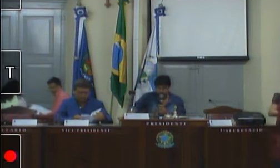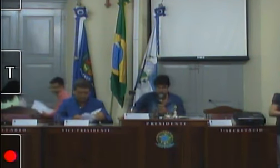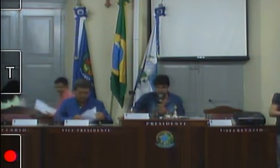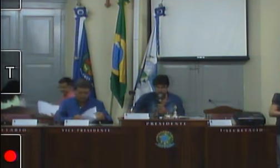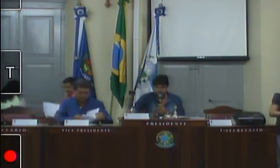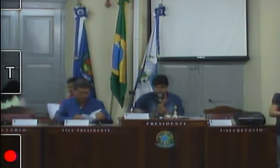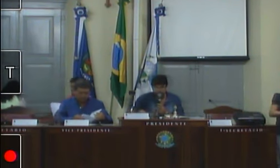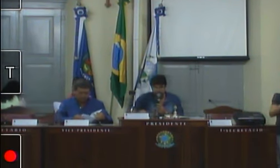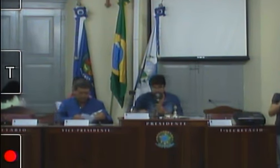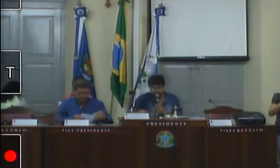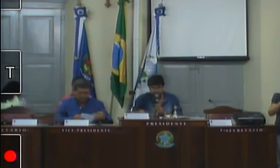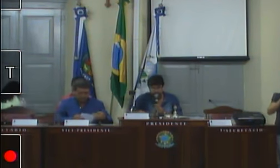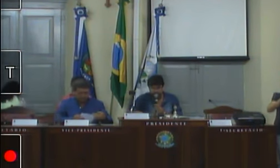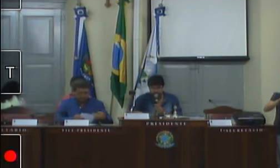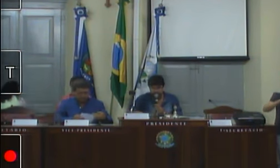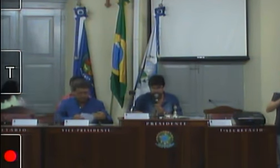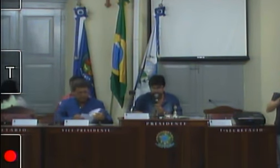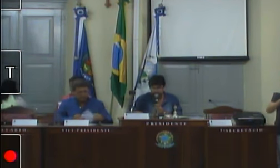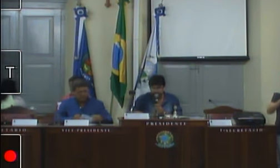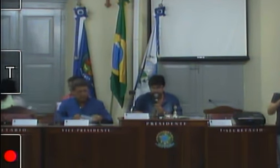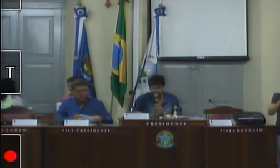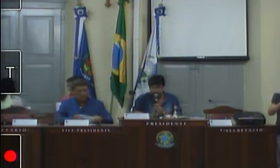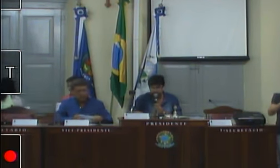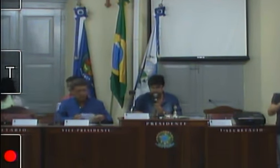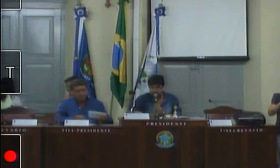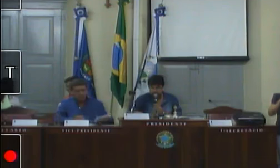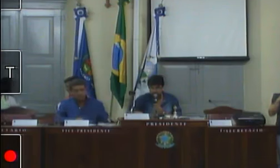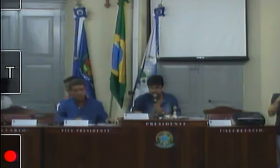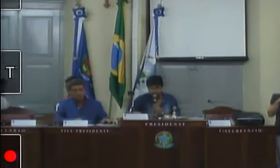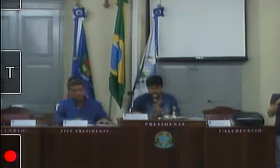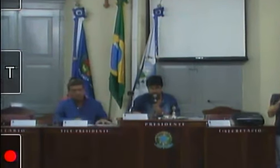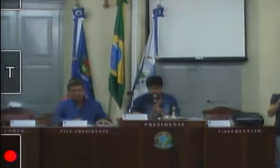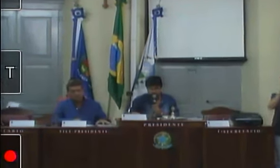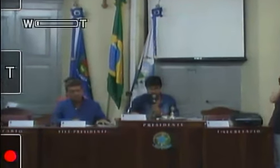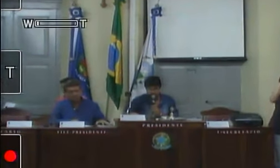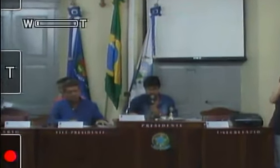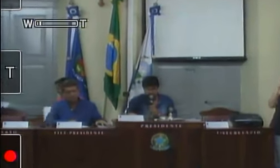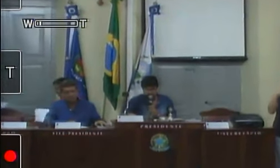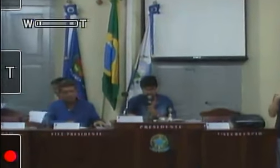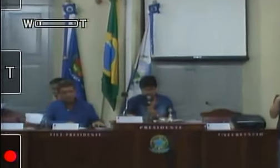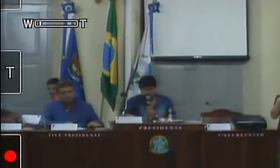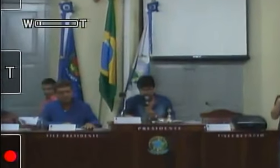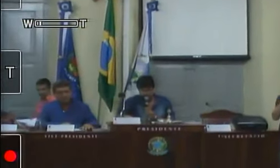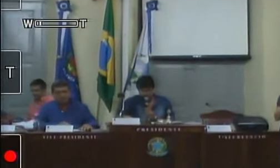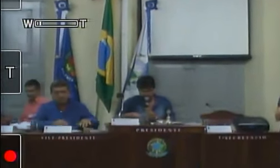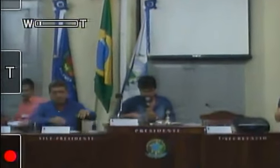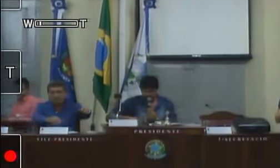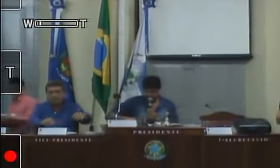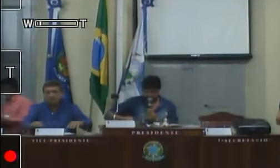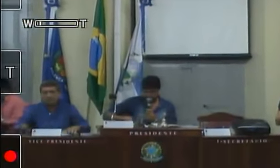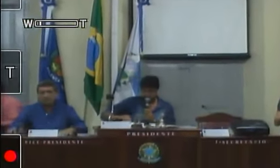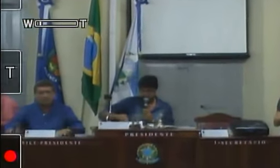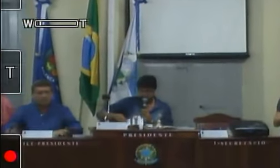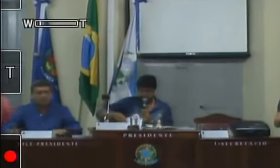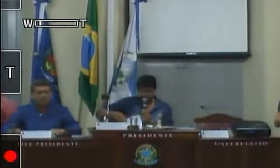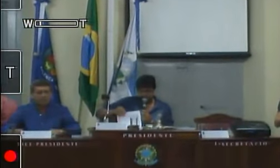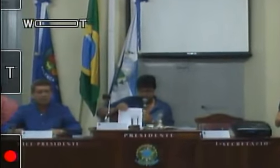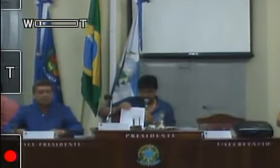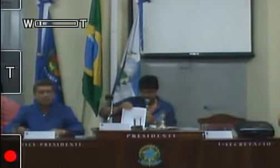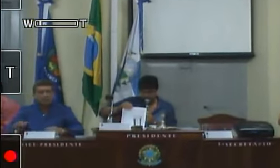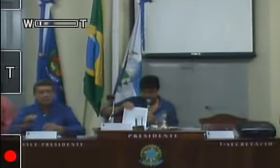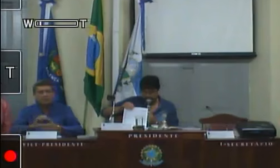fizemos uma mudança e a secretária municipal de saúde, Soraya Furtado da Graça, ao invés de